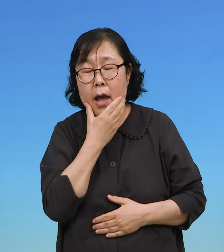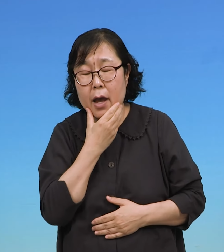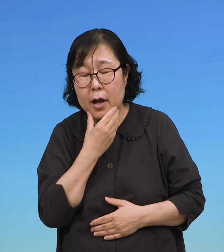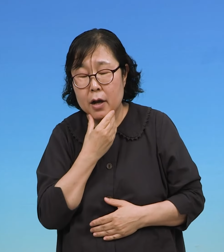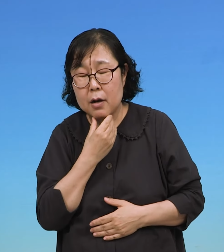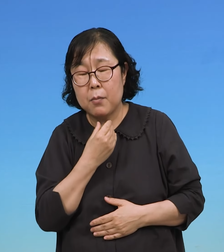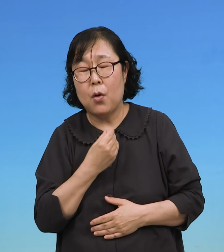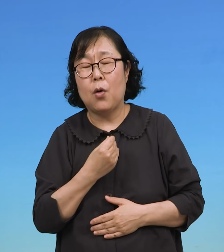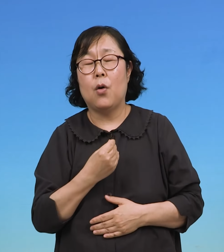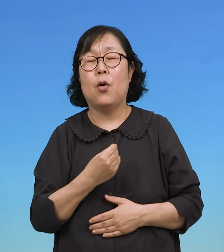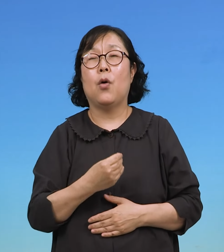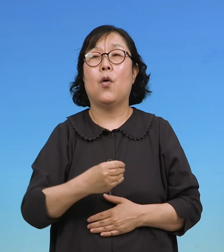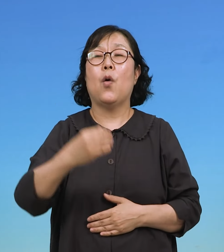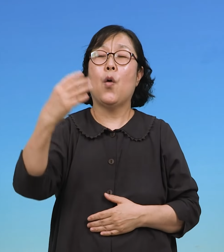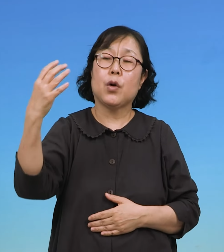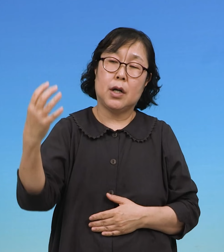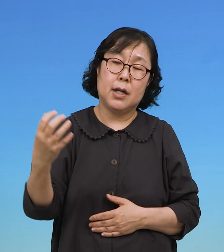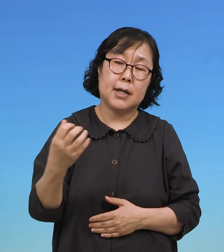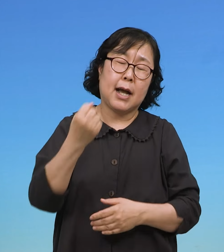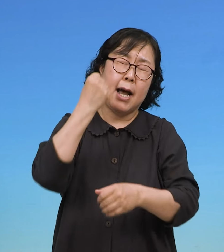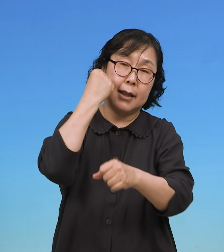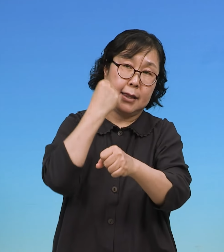행복을 갖게 하소서.